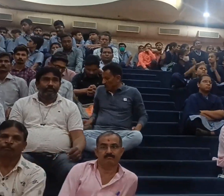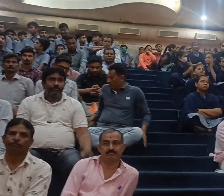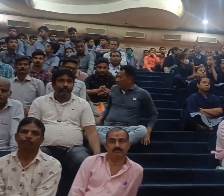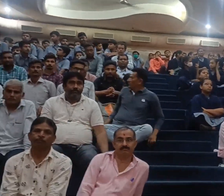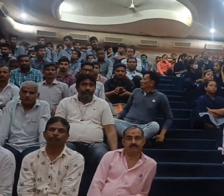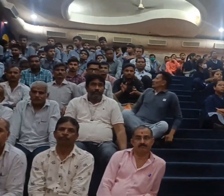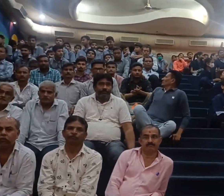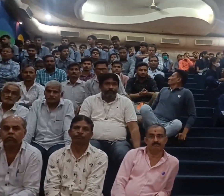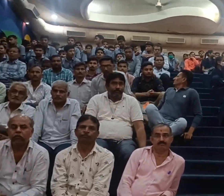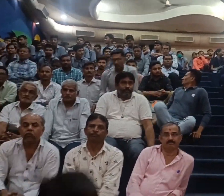ગયા